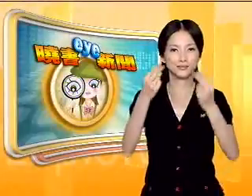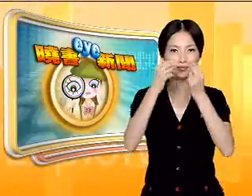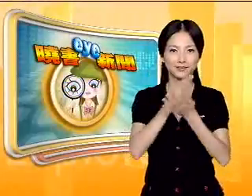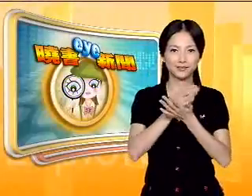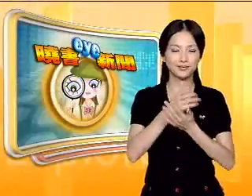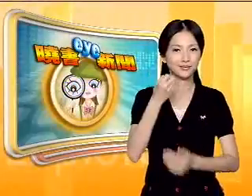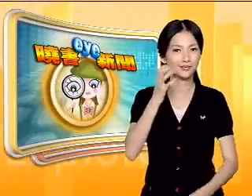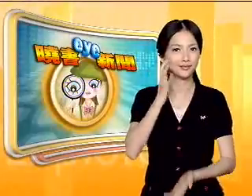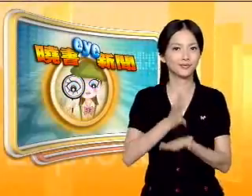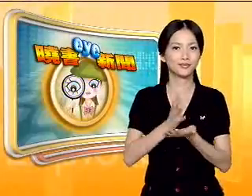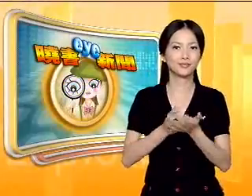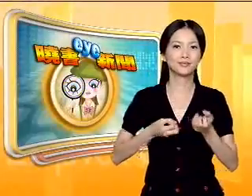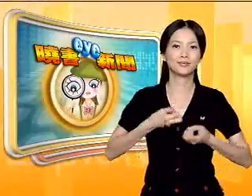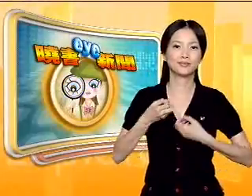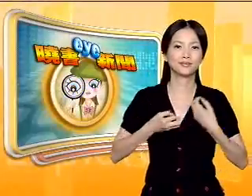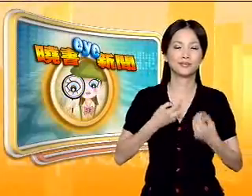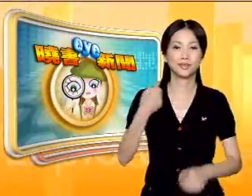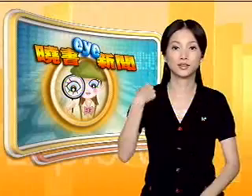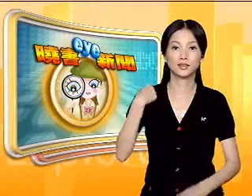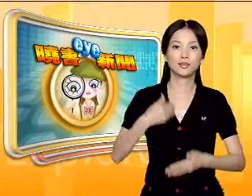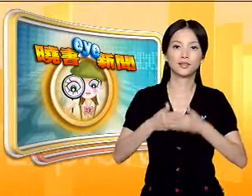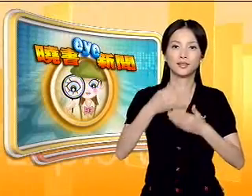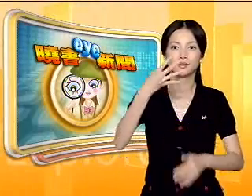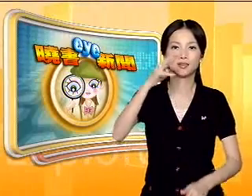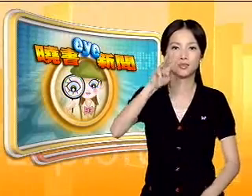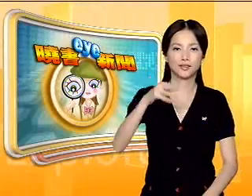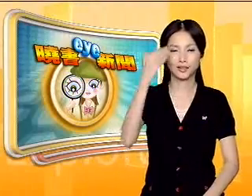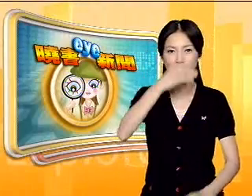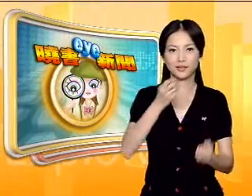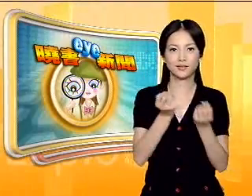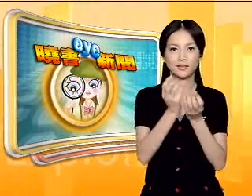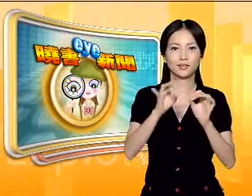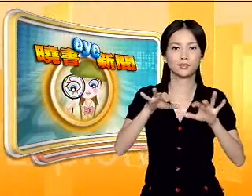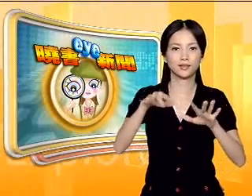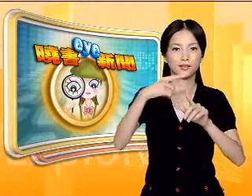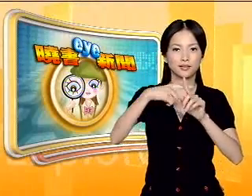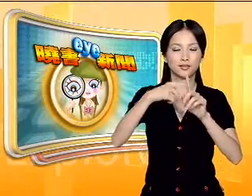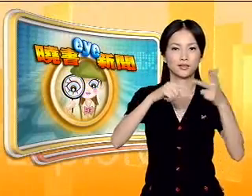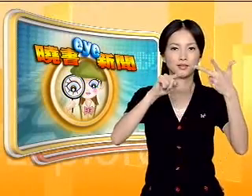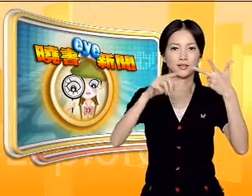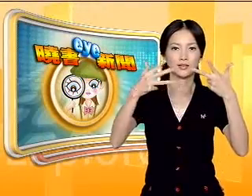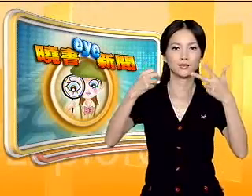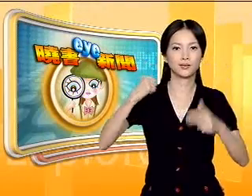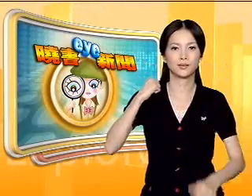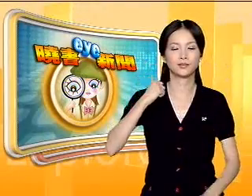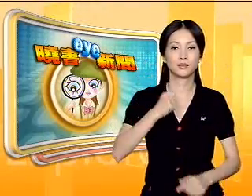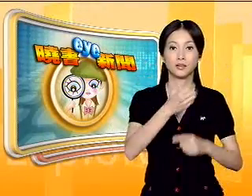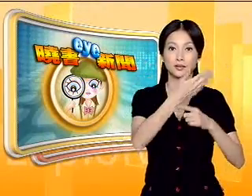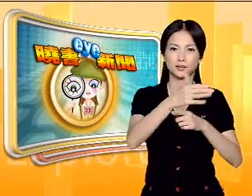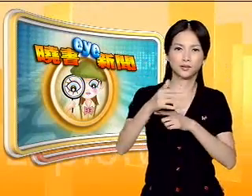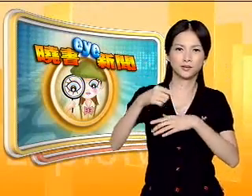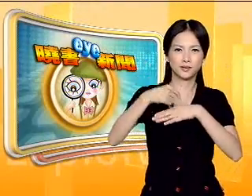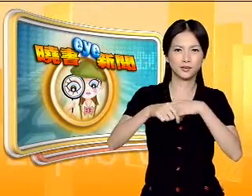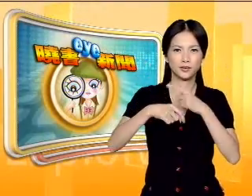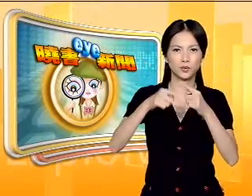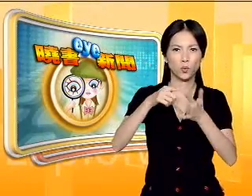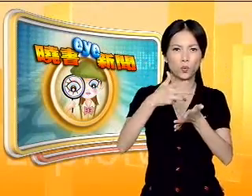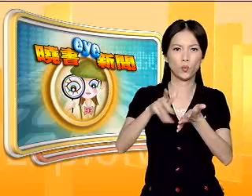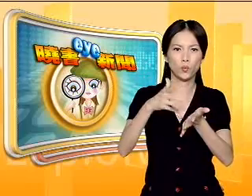今天的小舒爱新闻要跟您谈的是，昨天中国四川突然发生了瑞士规模 7.8 的强震，造成